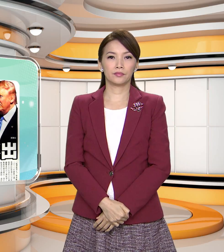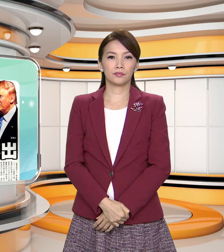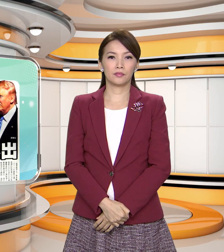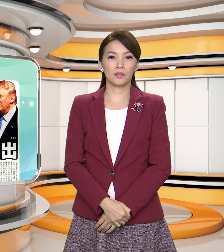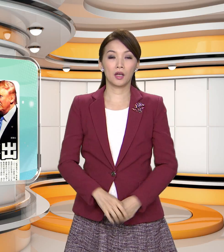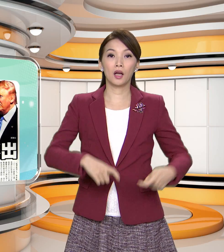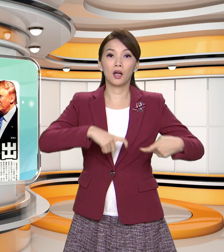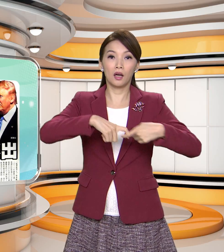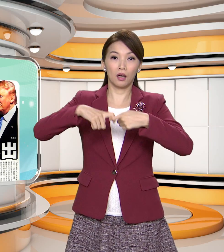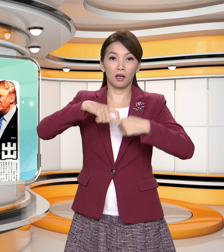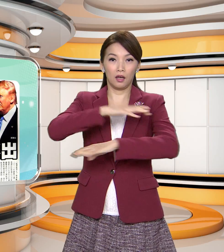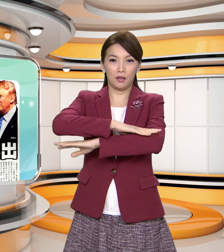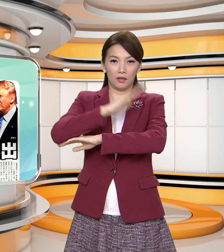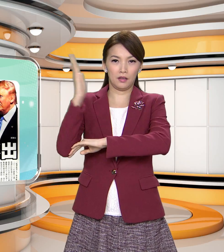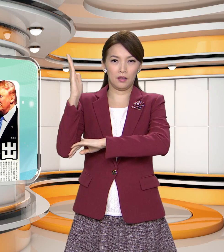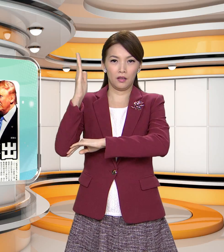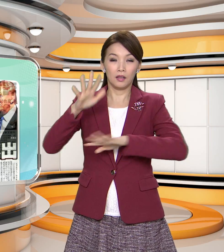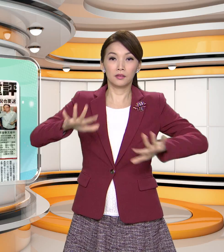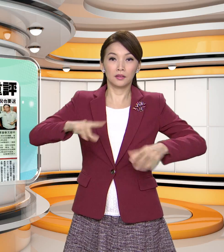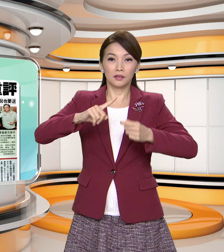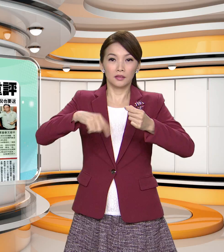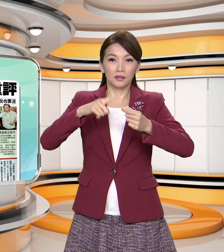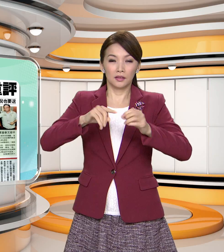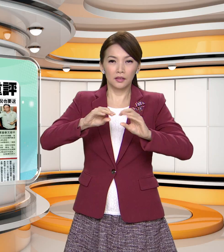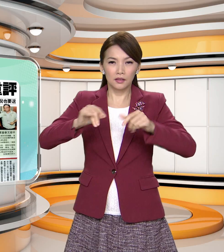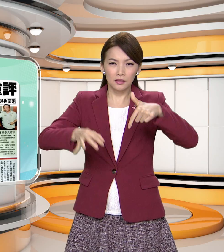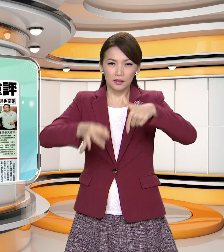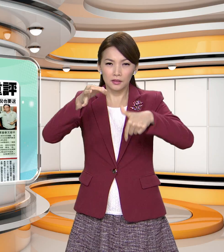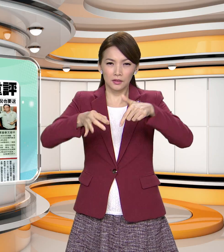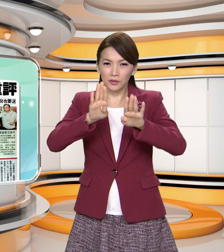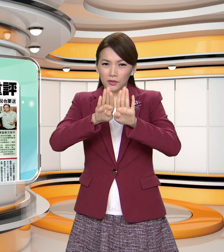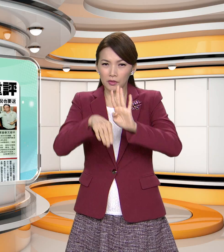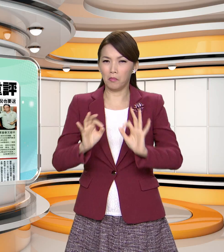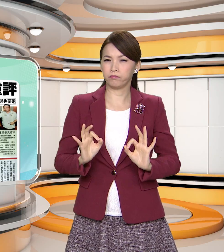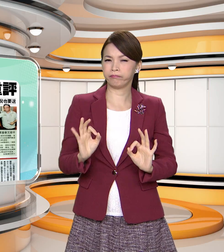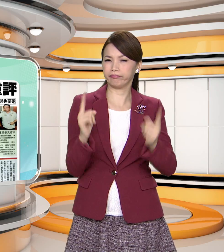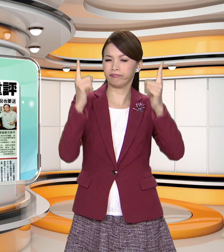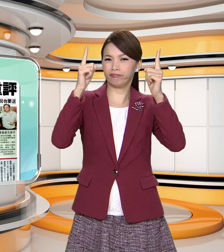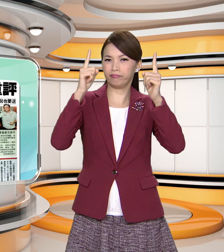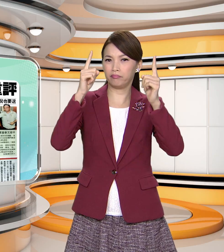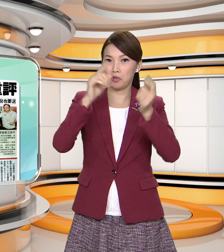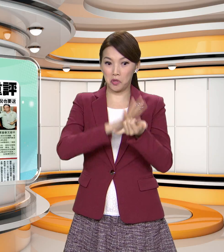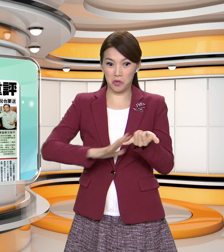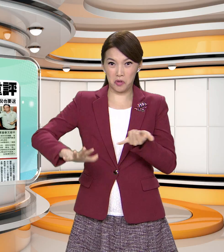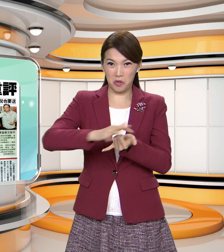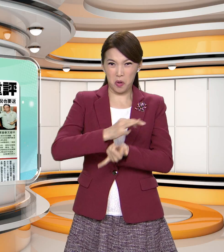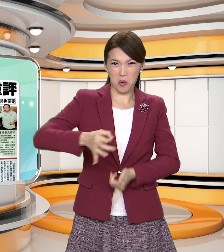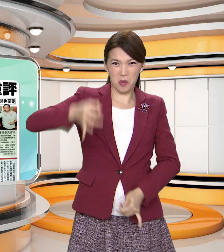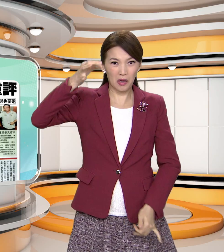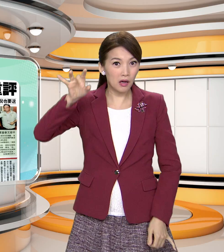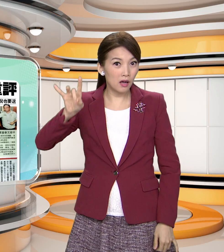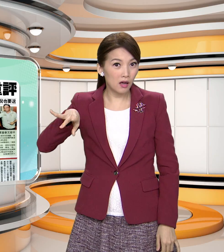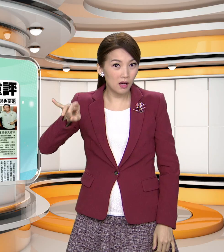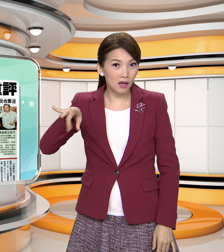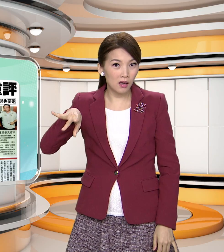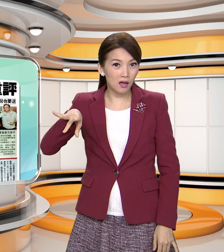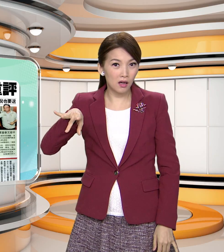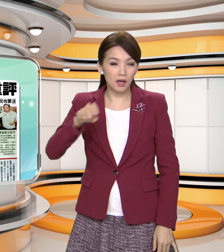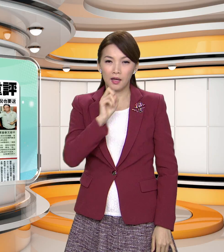再来看到联合报的头条是说，今年地价税调涨，而全国最高